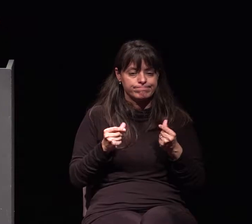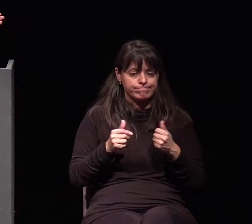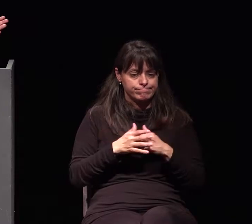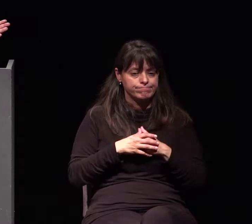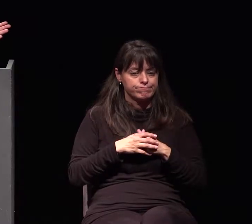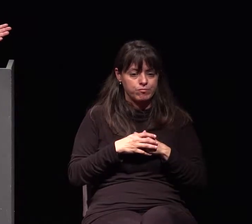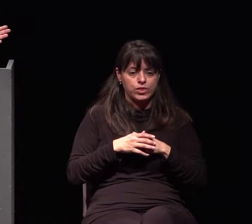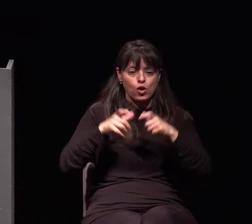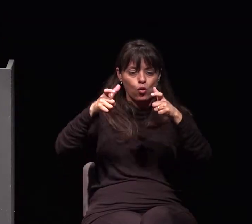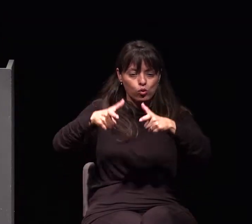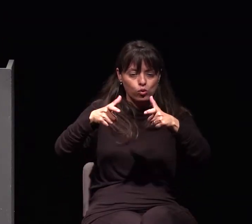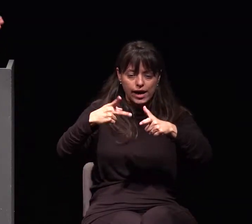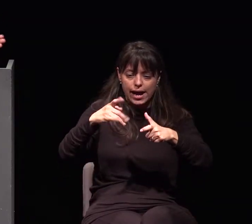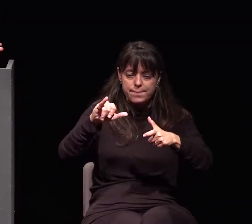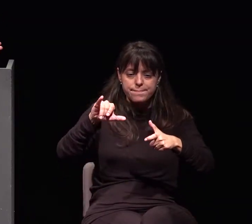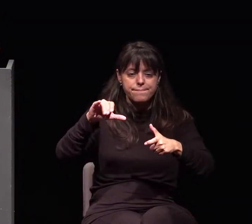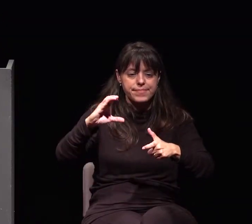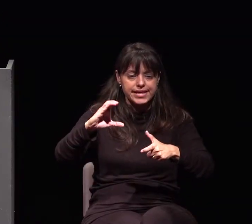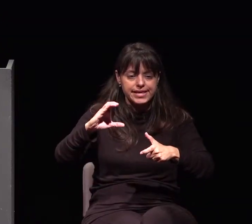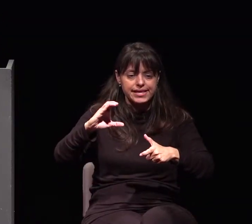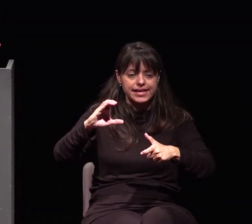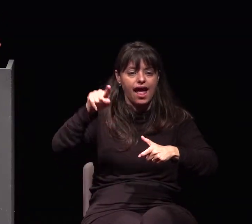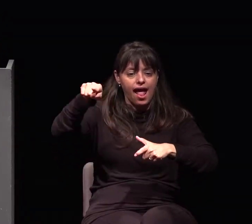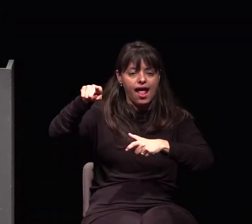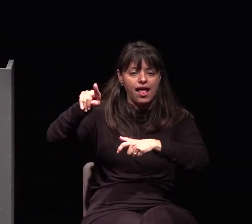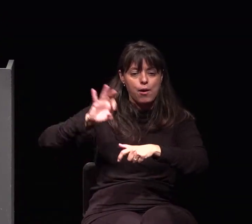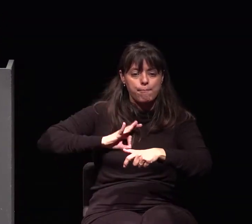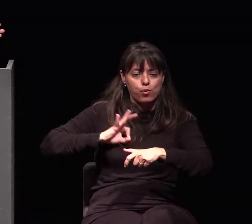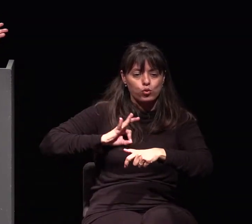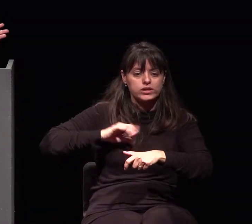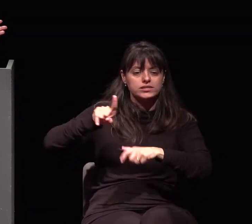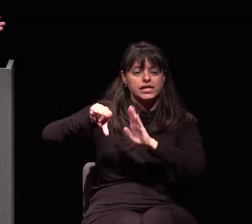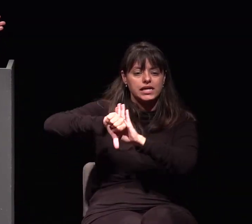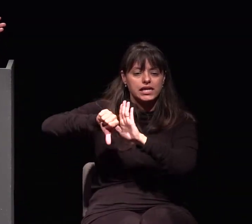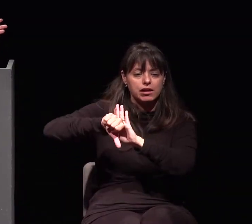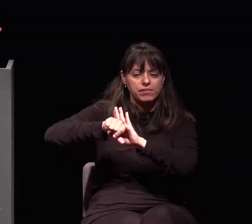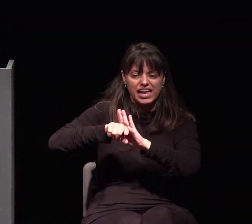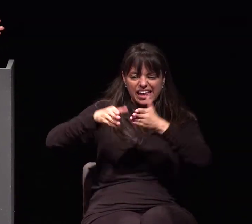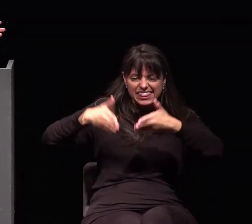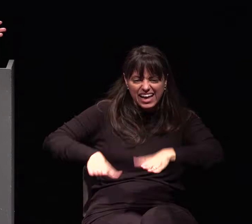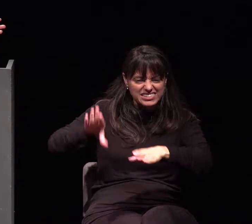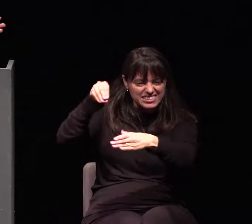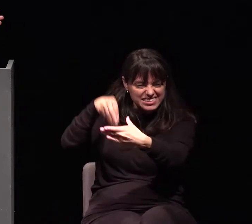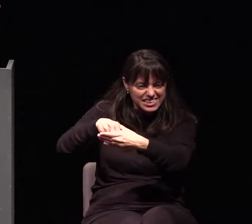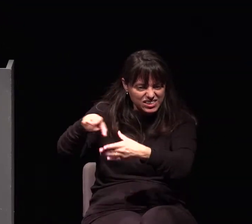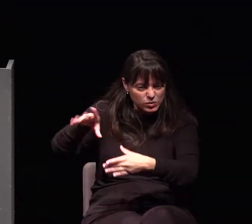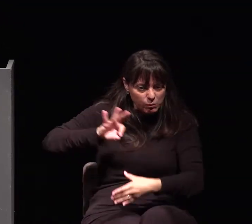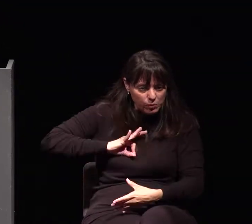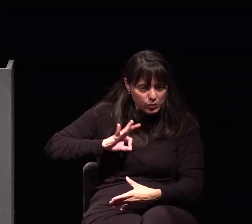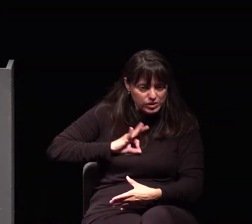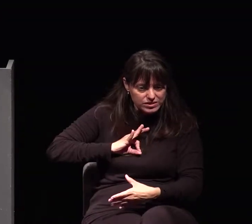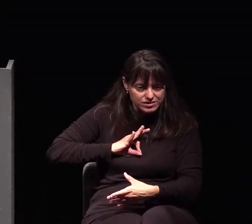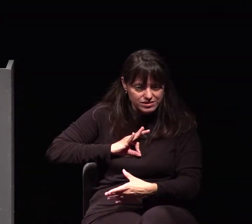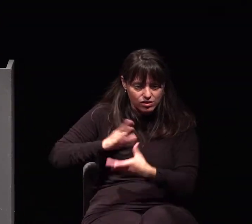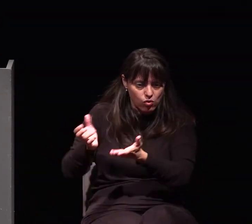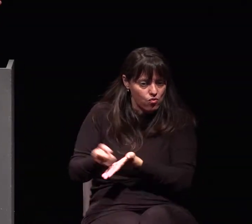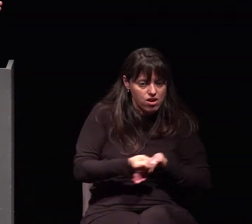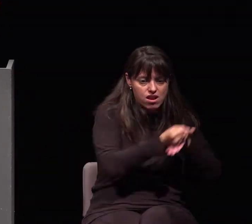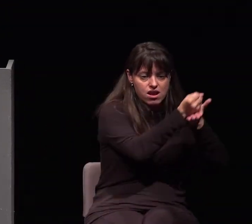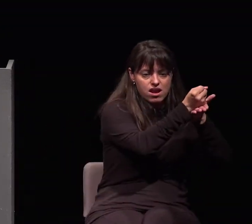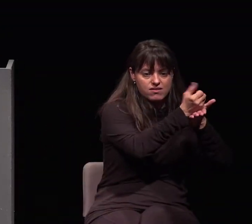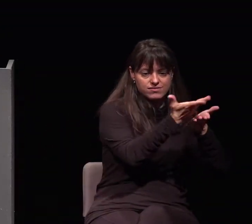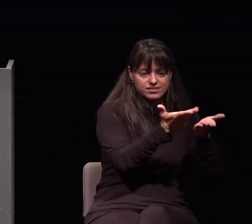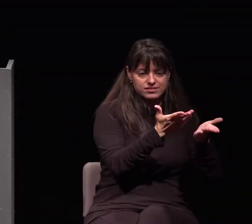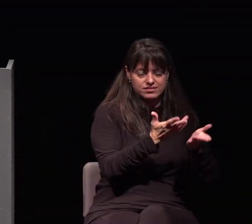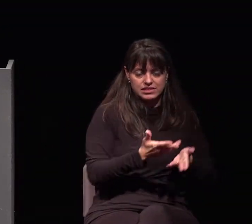do PIC, que é a Polícia e Investigação Criminal. Você ter um parto ali. Olha que condições. Você